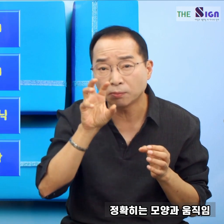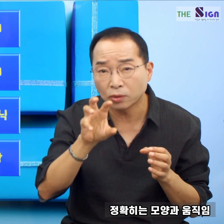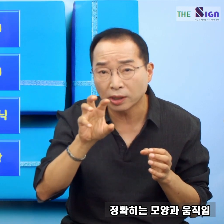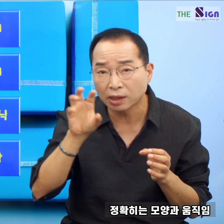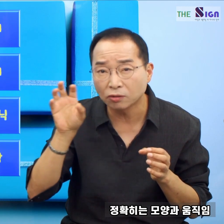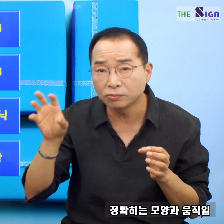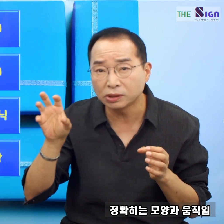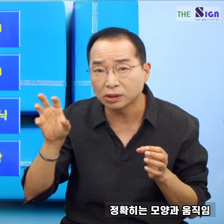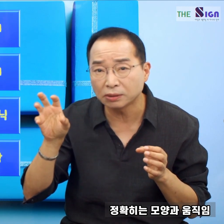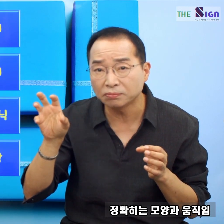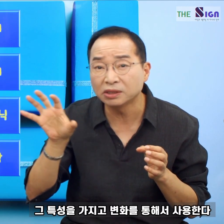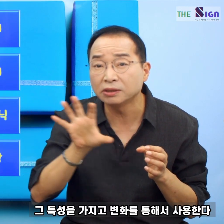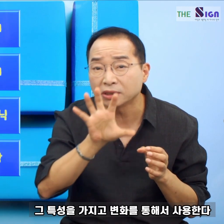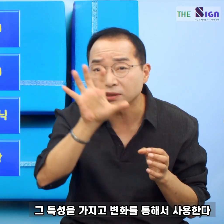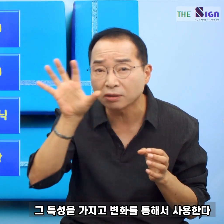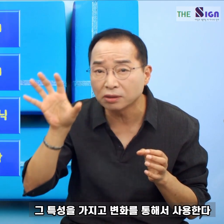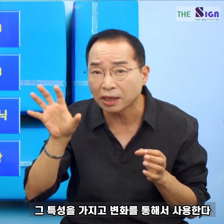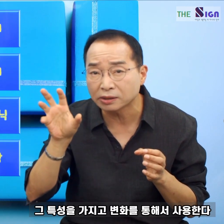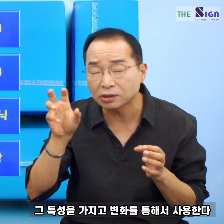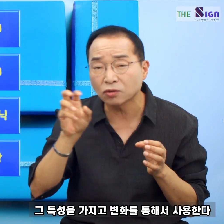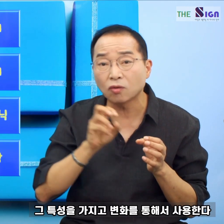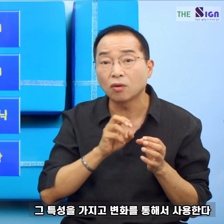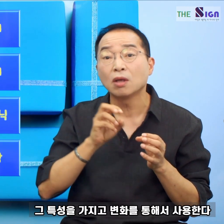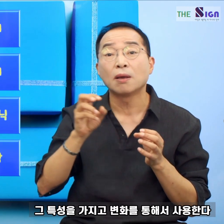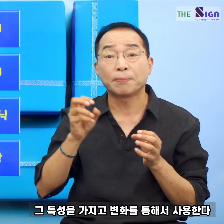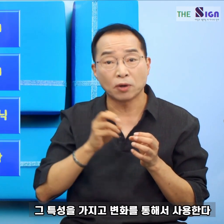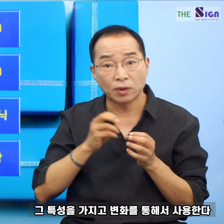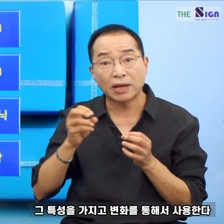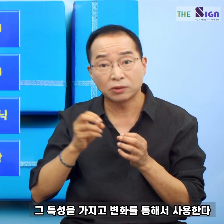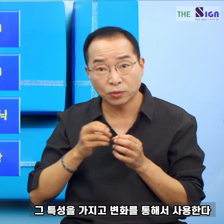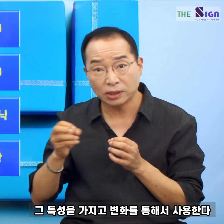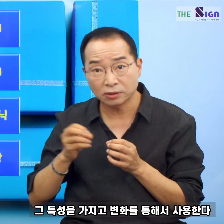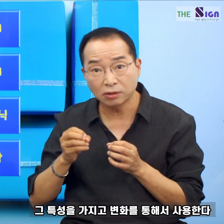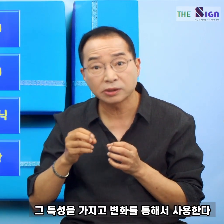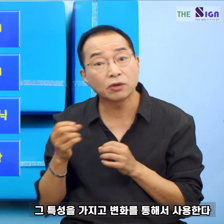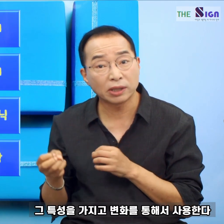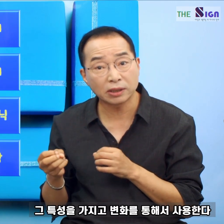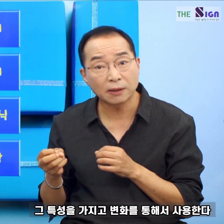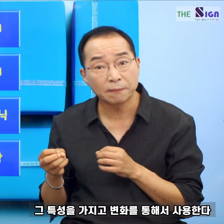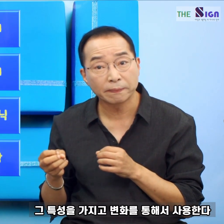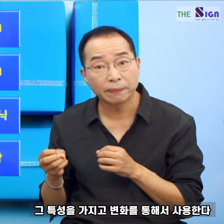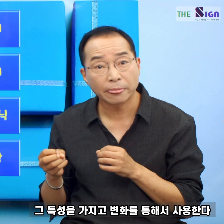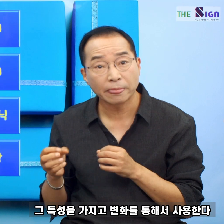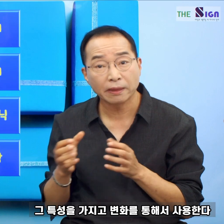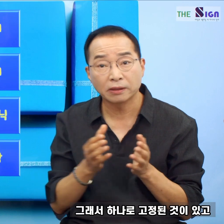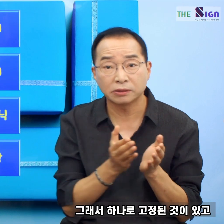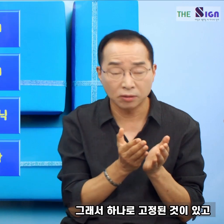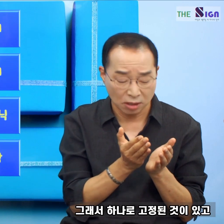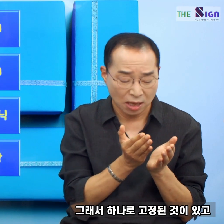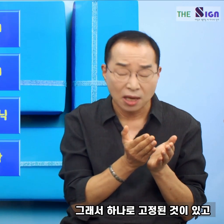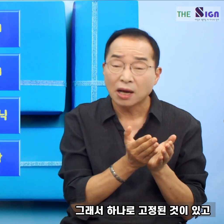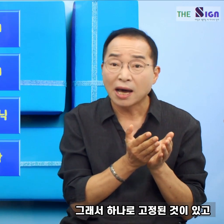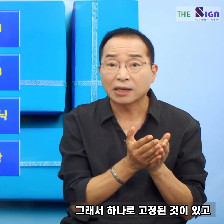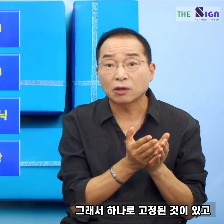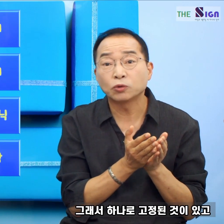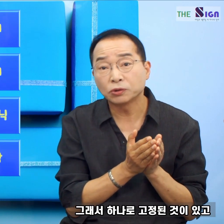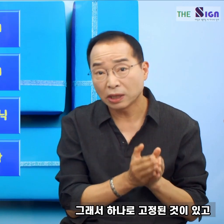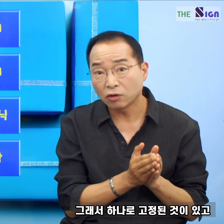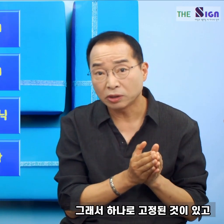모양과 움직임, 그 특성을 가지고 변화를 통해서 사용한다. 그래서 하나로 고정된 거